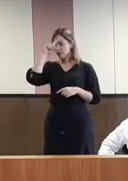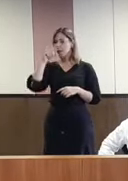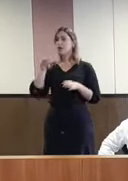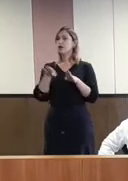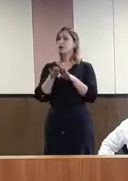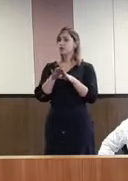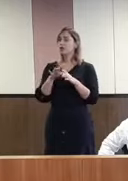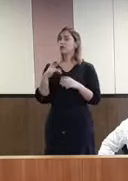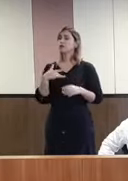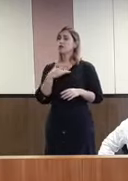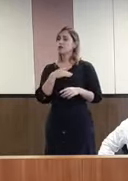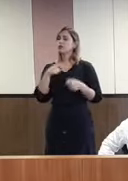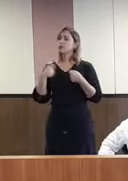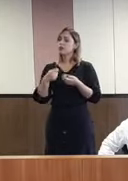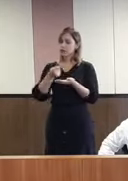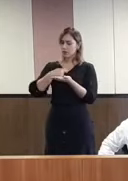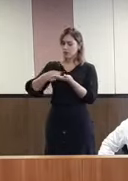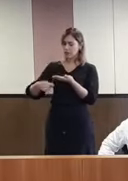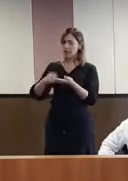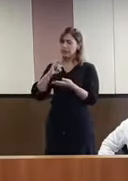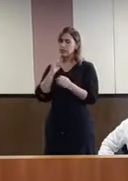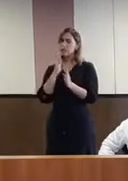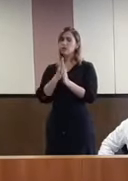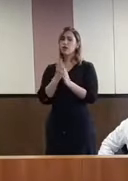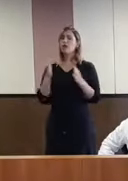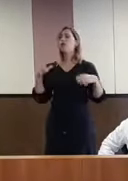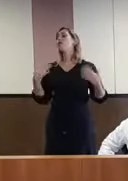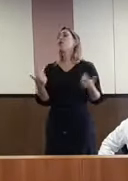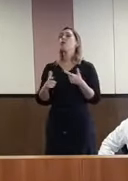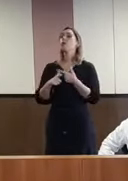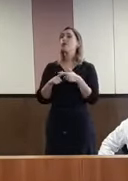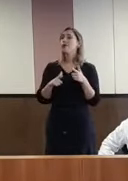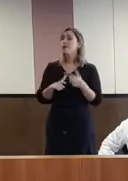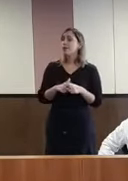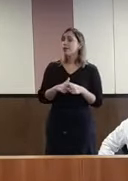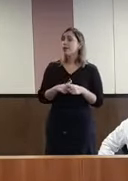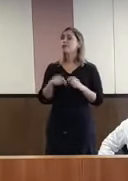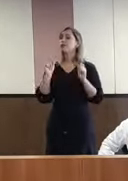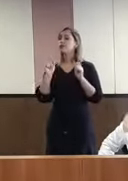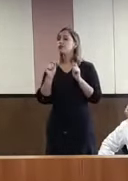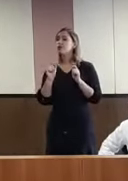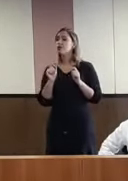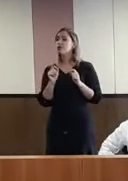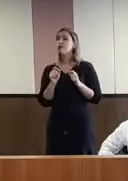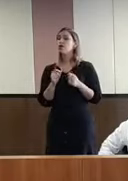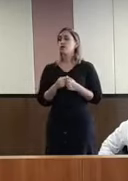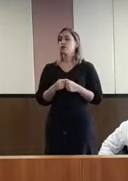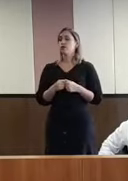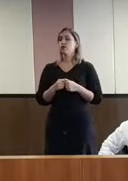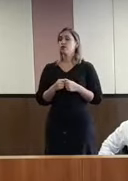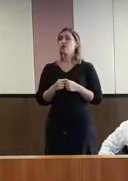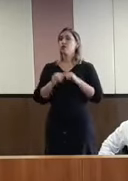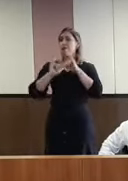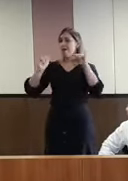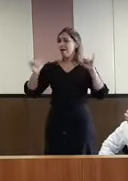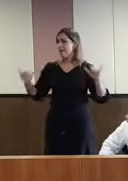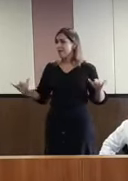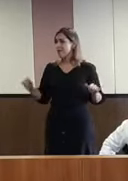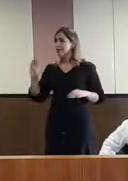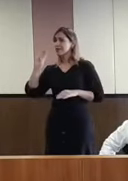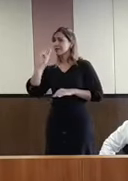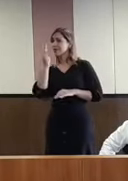essa notificação. Qual é o problema hoje da divergência entre os dados, que são aqueles que são divulgados de